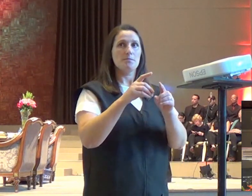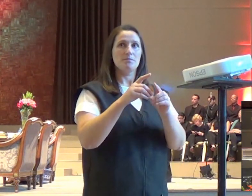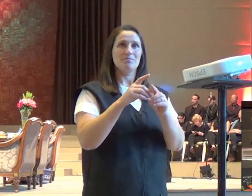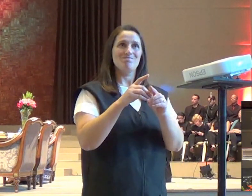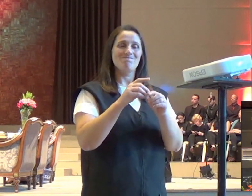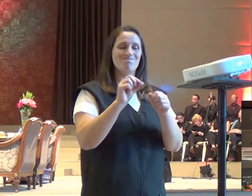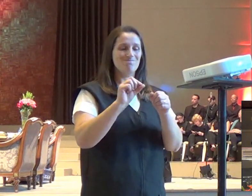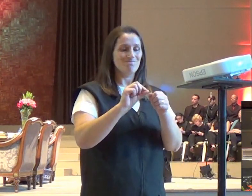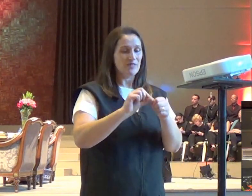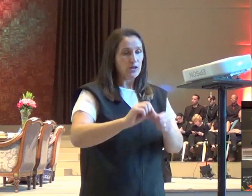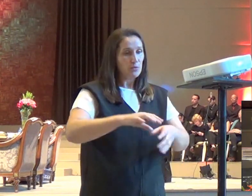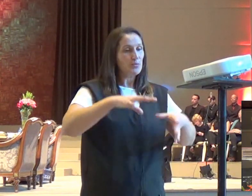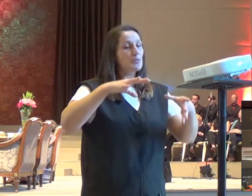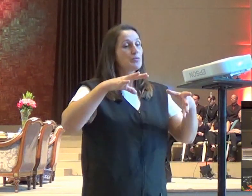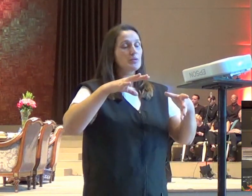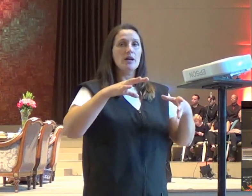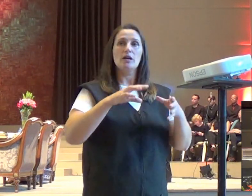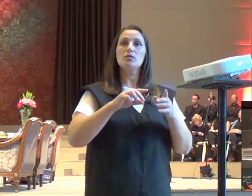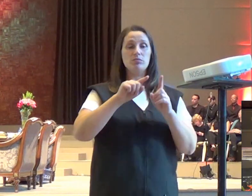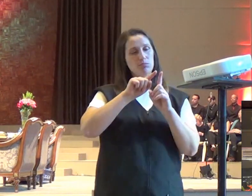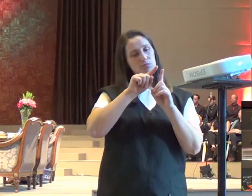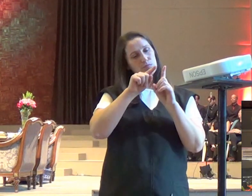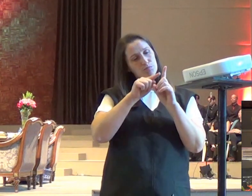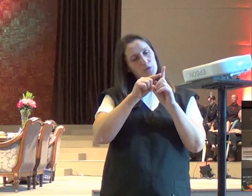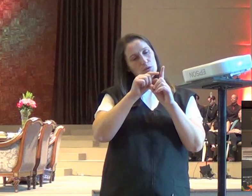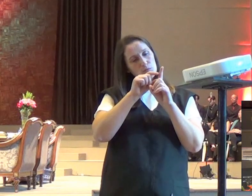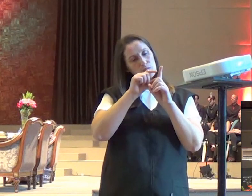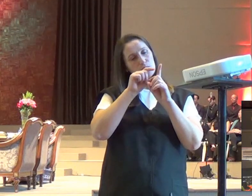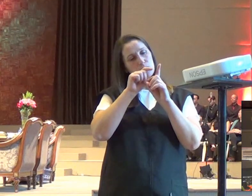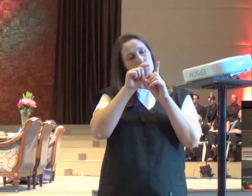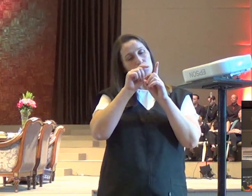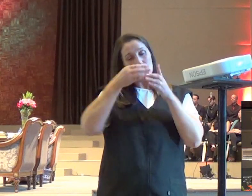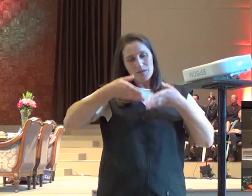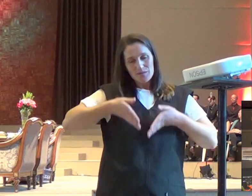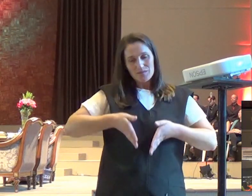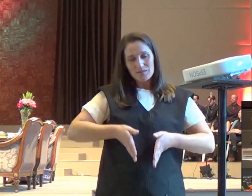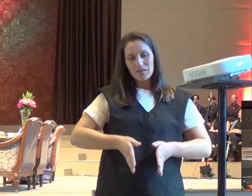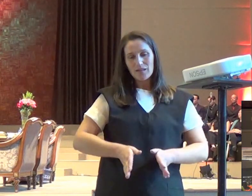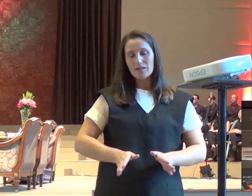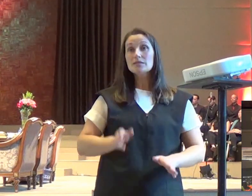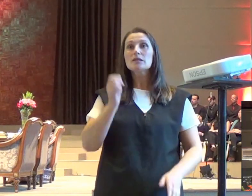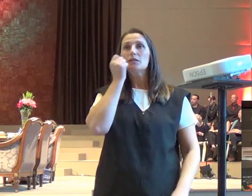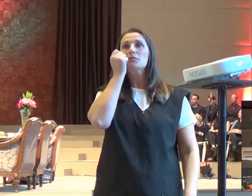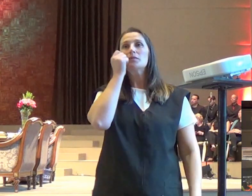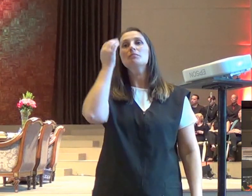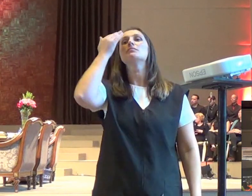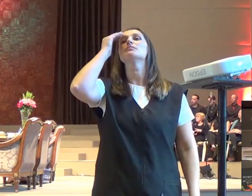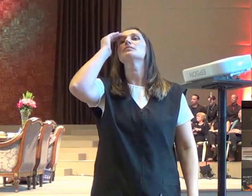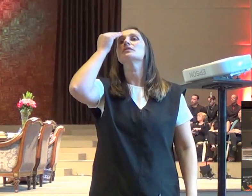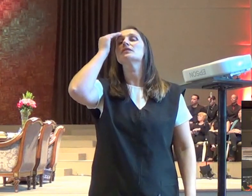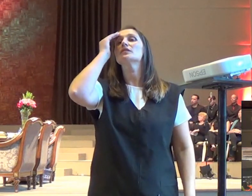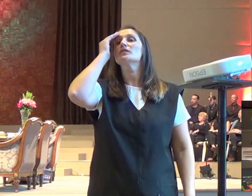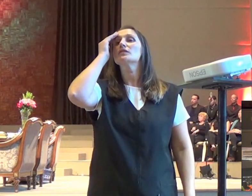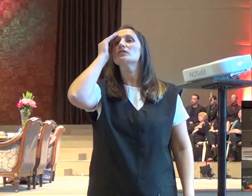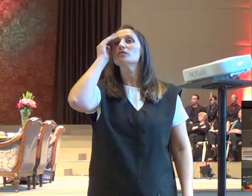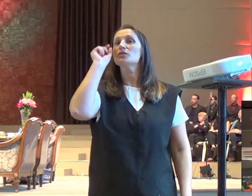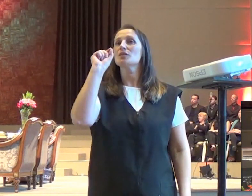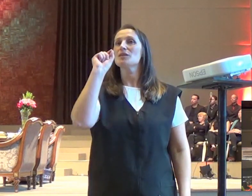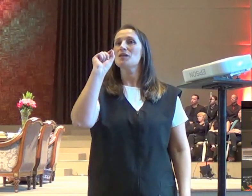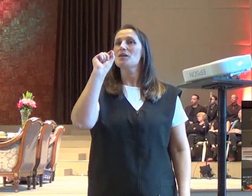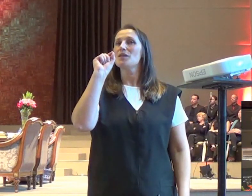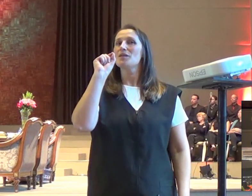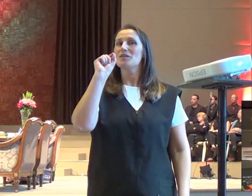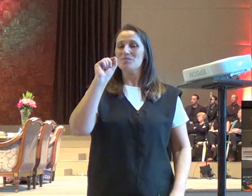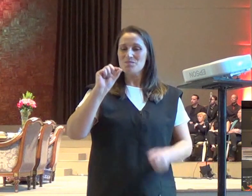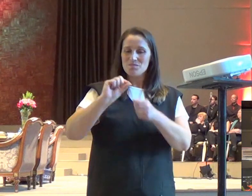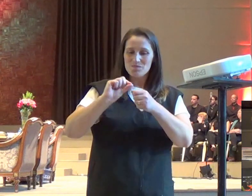criação. Então, quando ela está gerando um filho, quando nasce o filho, ela entende um pouco da criação,